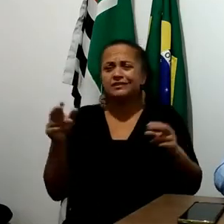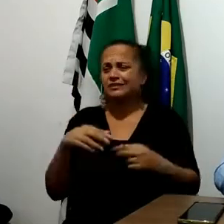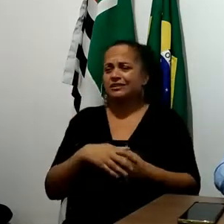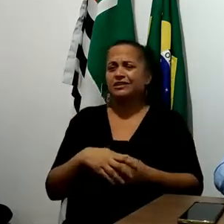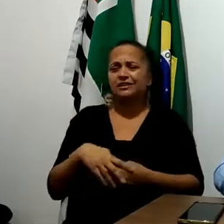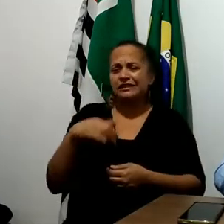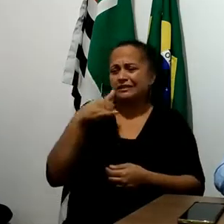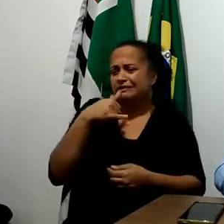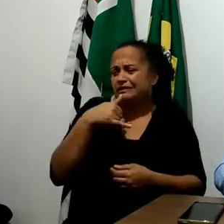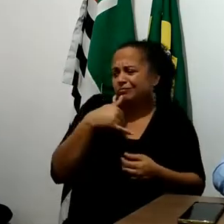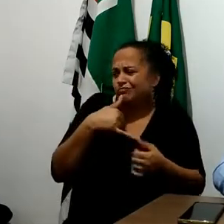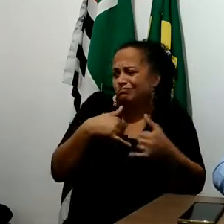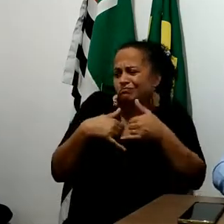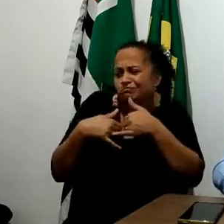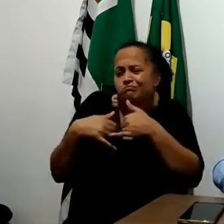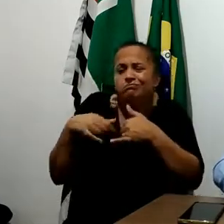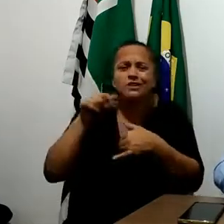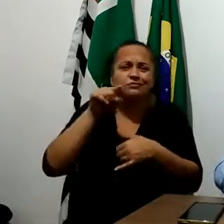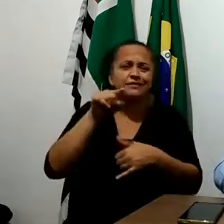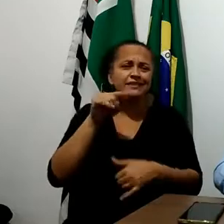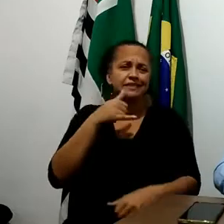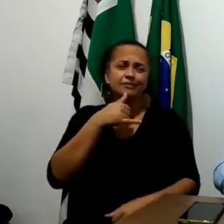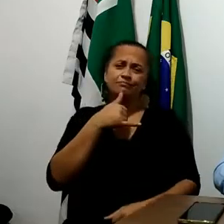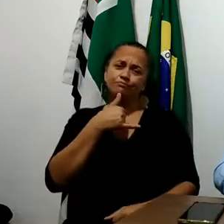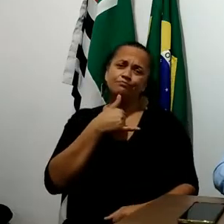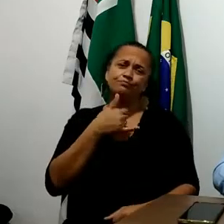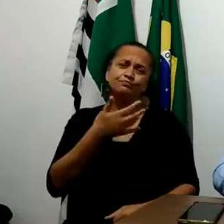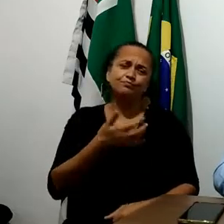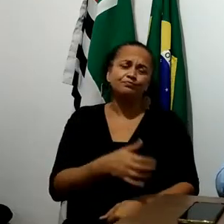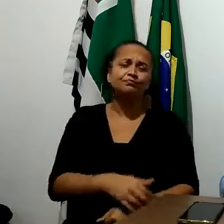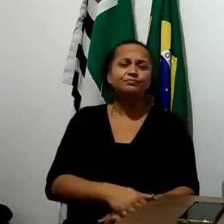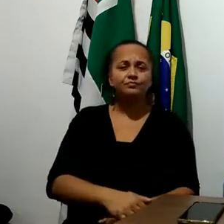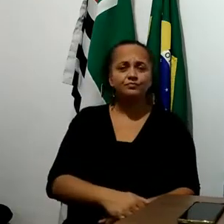a desanimar, ou levando você a